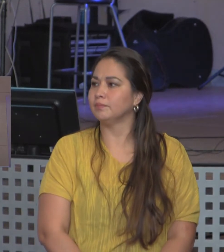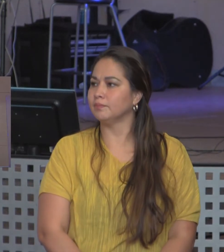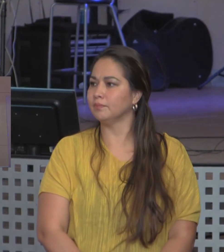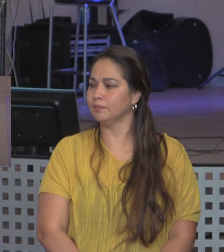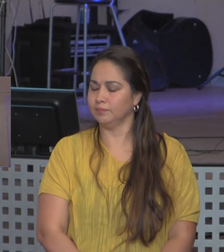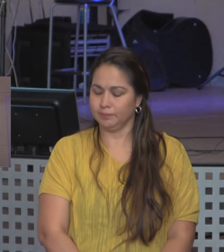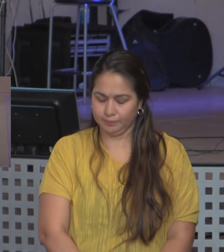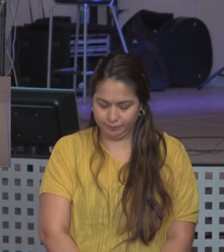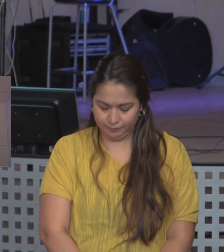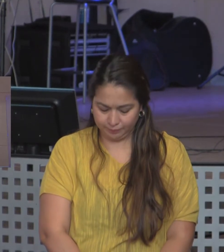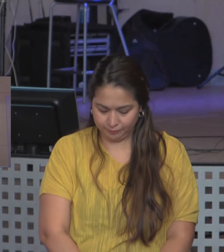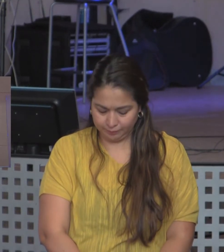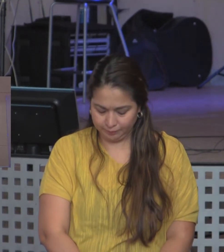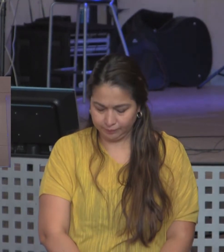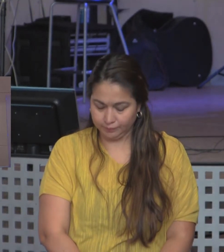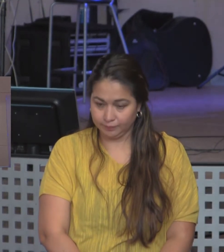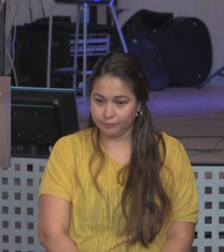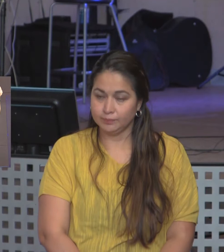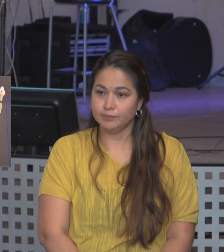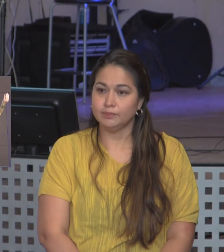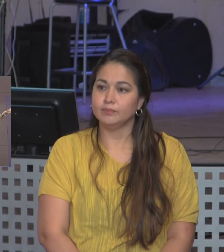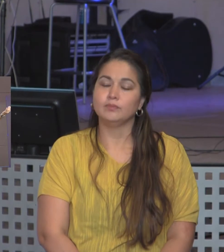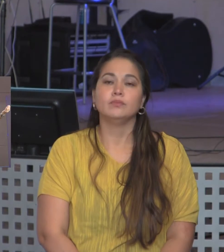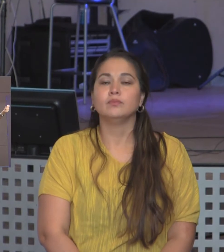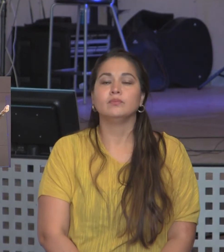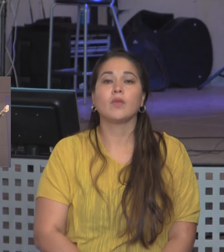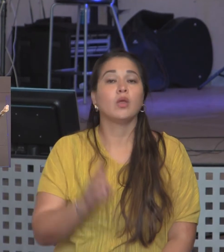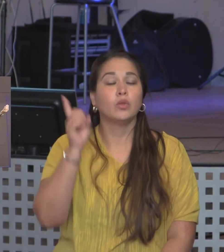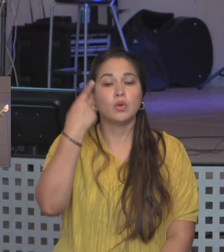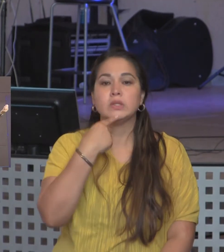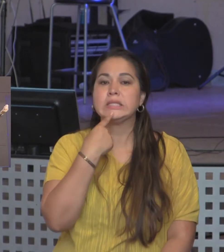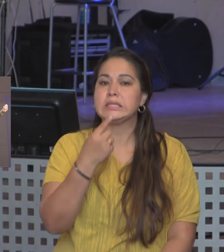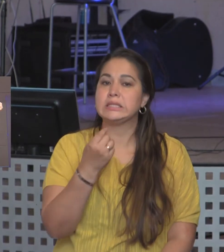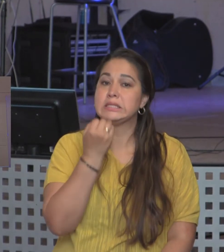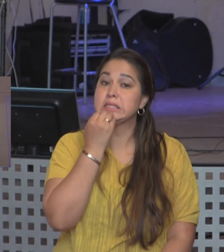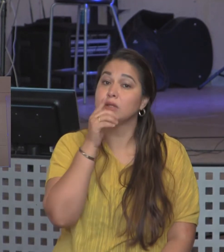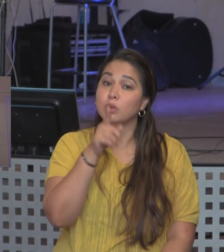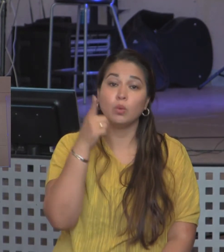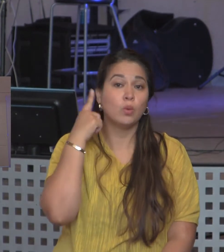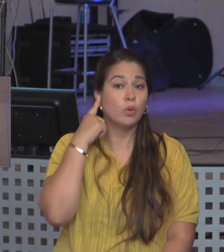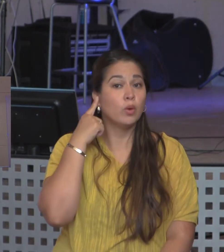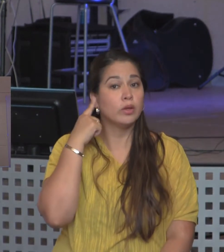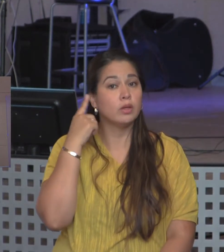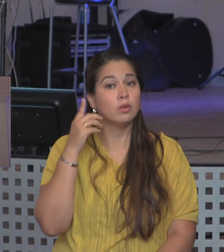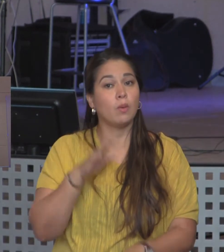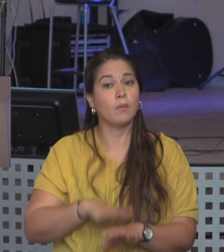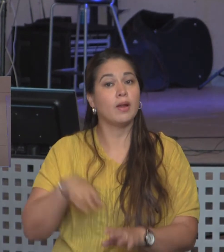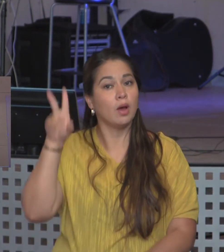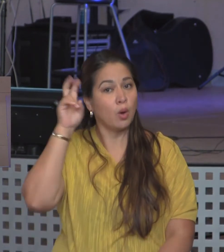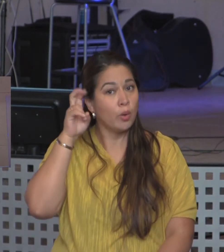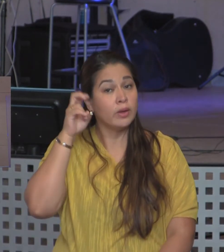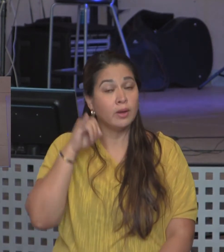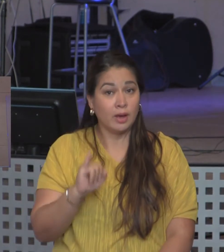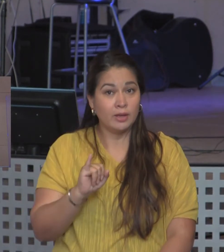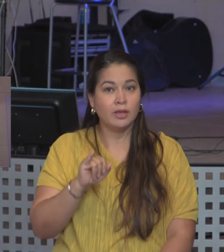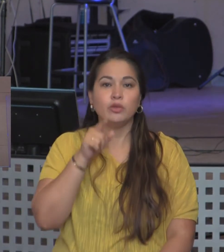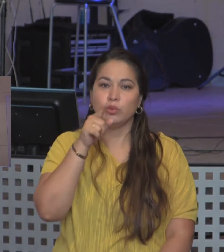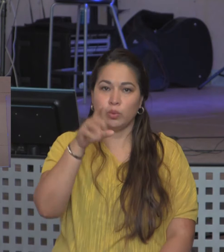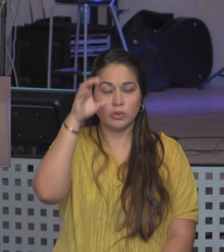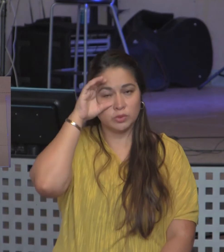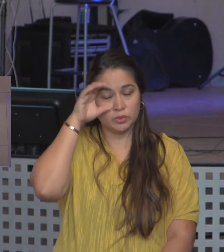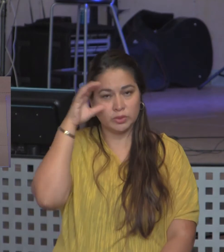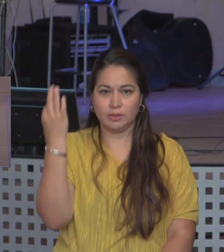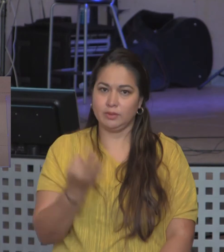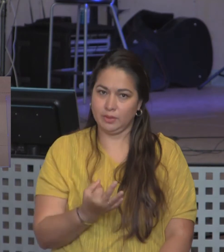No voy a explicar bien, pero el que tiene oídos, oiga. Ellos han tenido